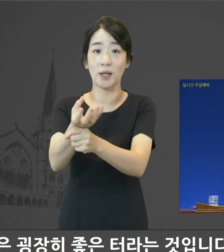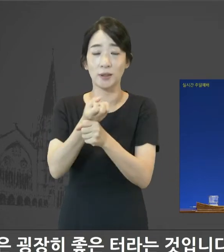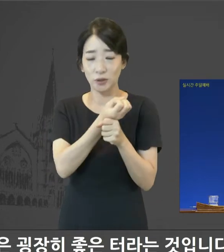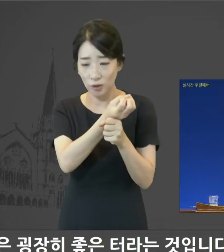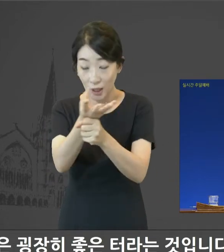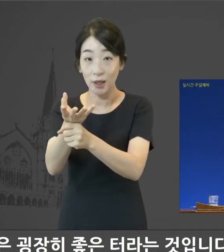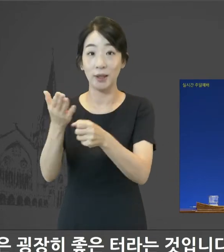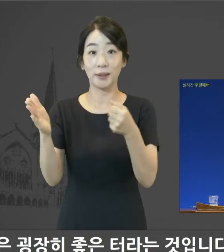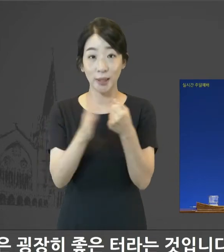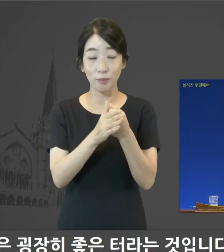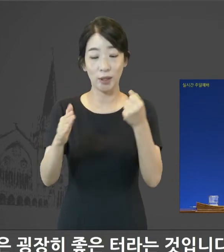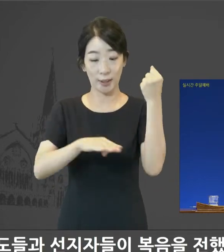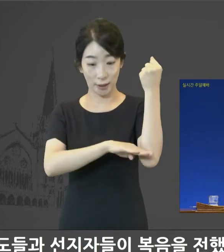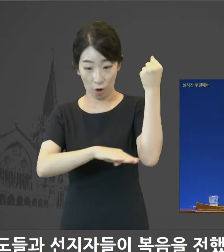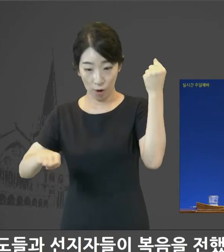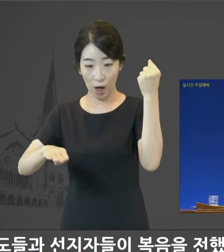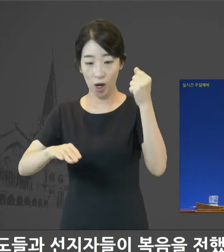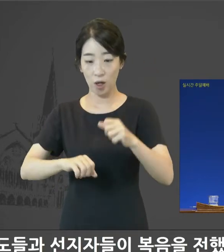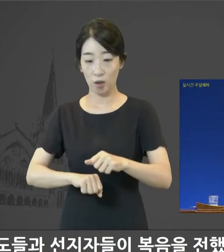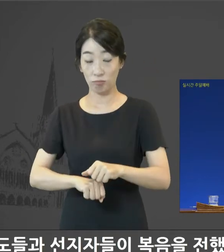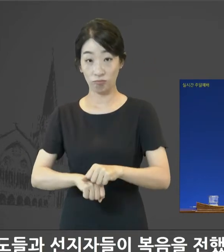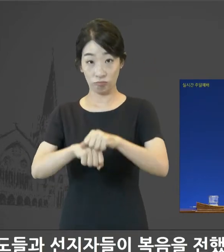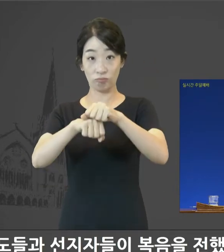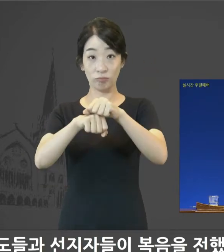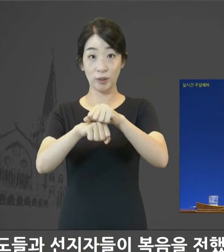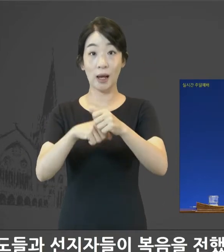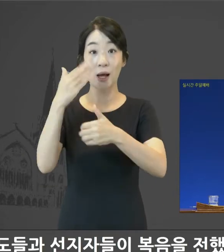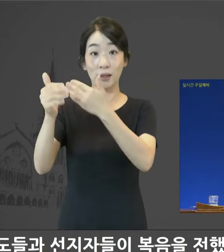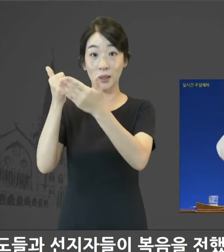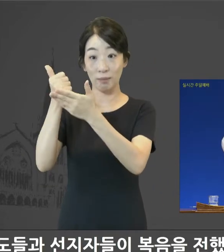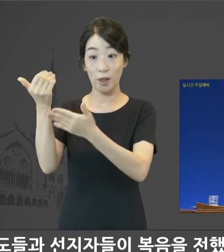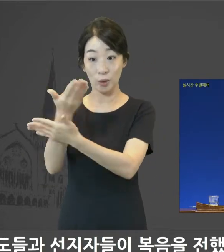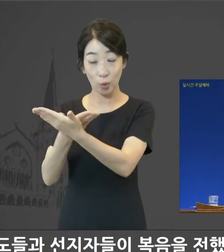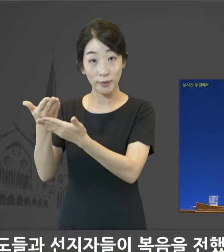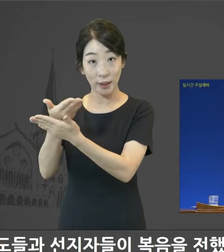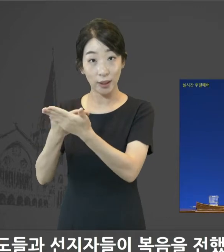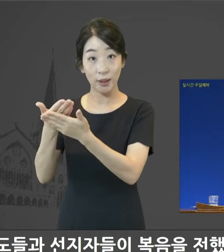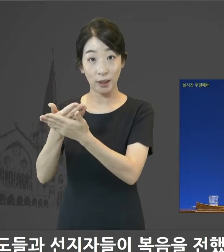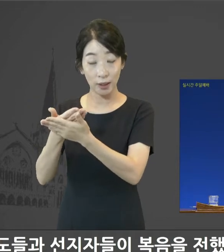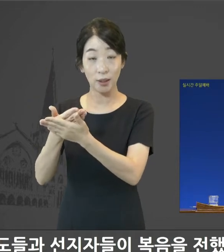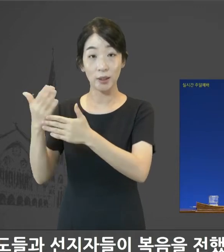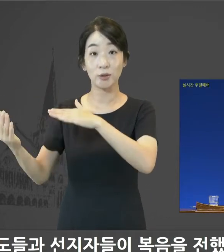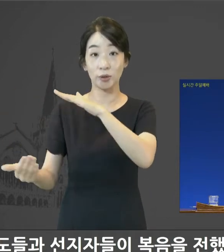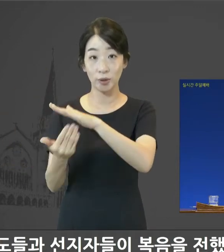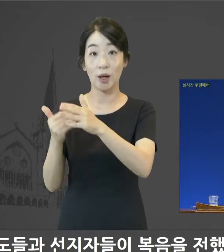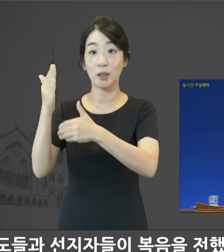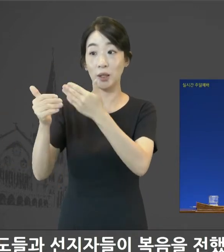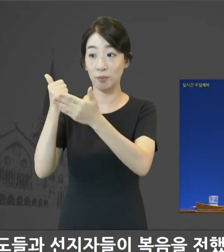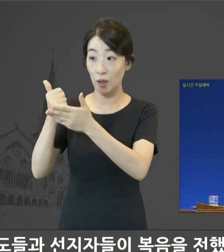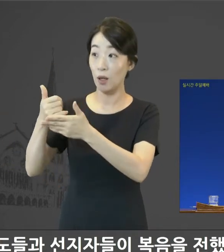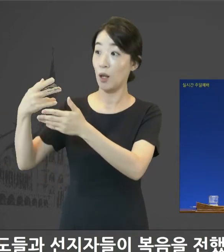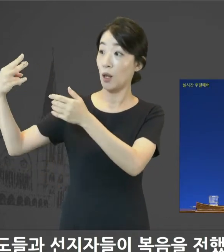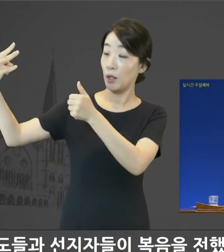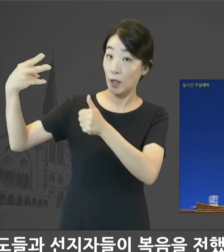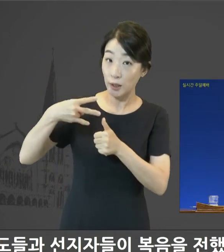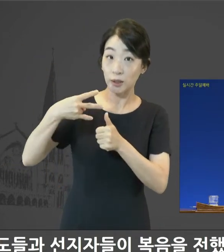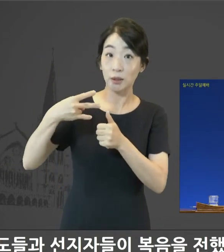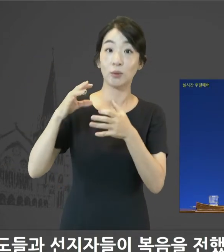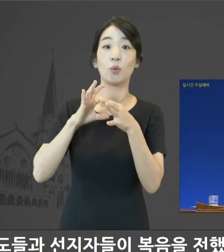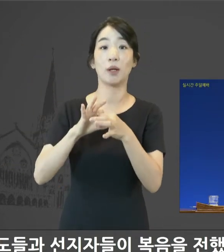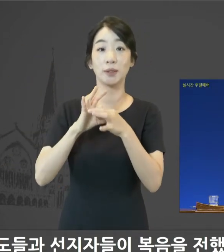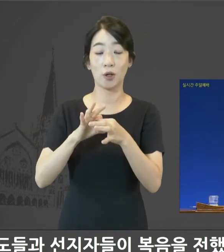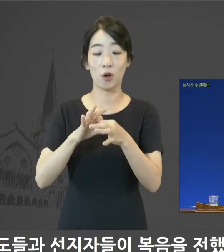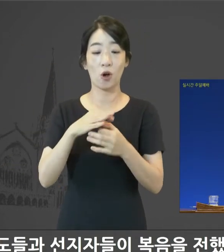터를 통해서 하나님과 소통이 이루어지고 하나님과 교제가 이루어지고 하나님의 계시가 해석이 되었기 때문에